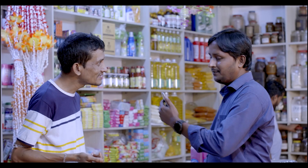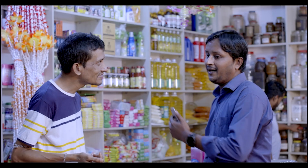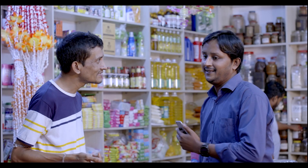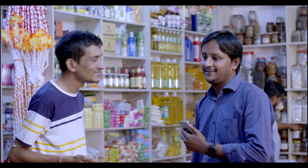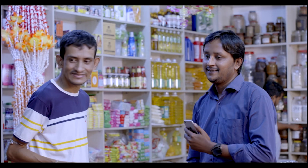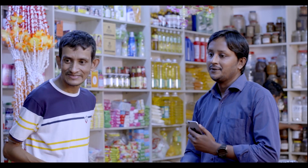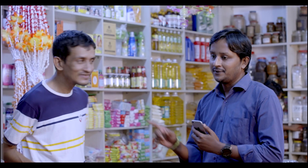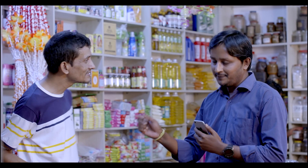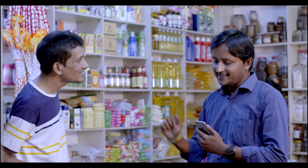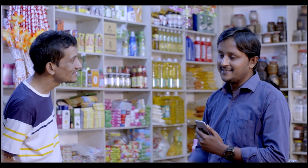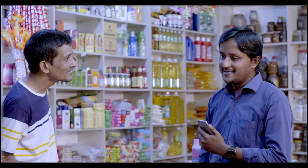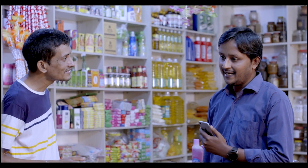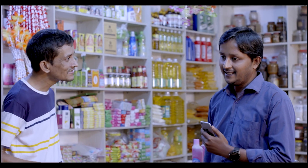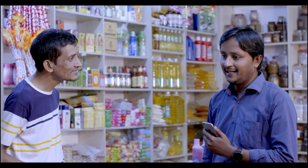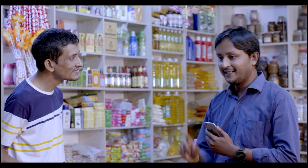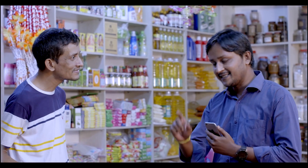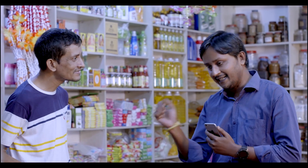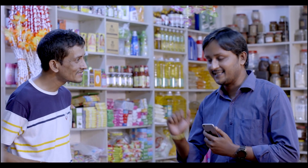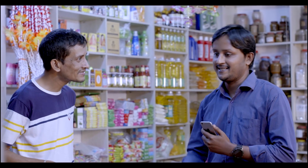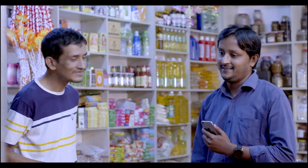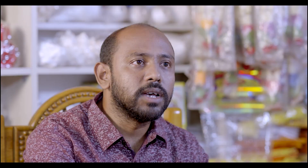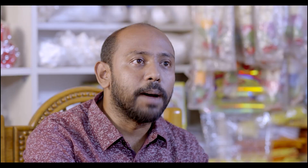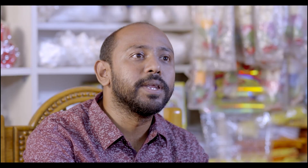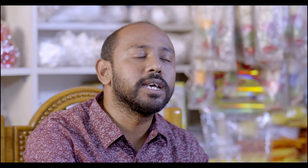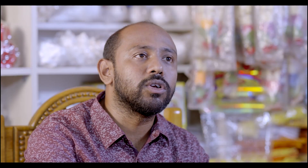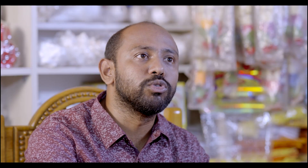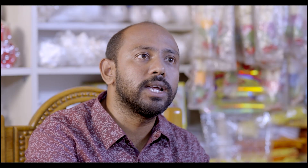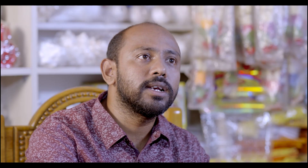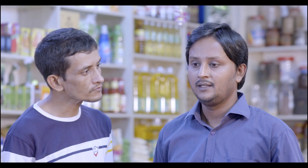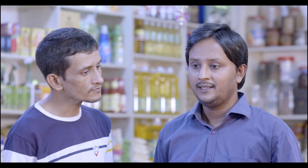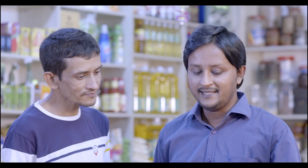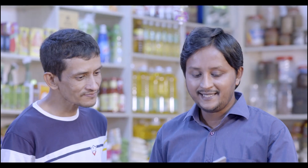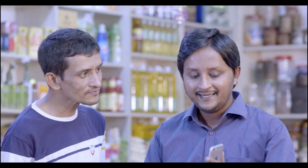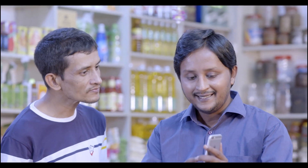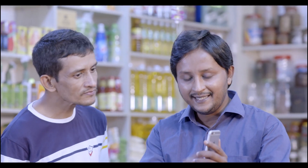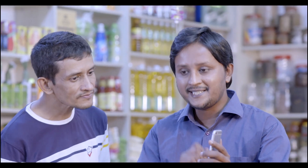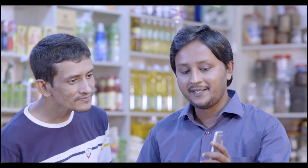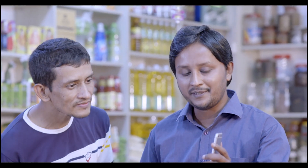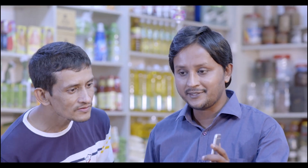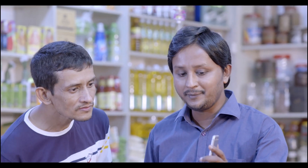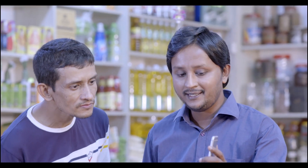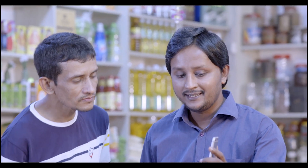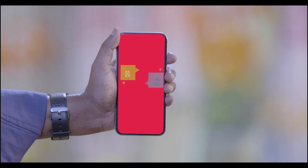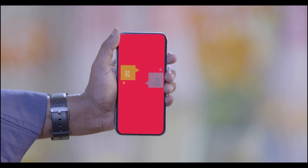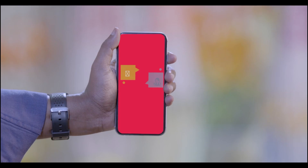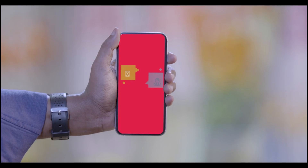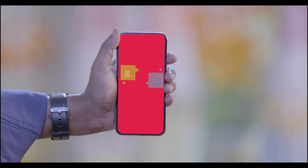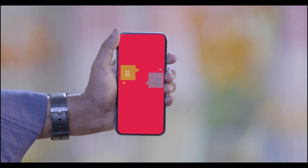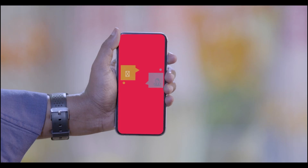ভাই, উনি 5 কেজি চাল আর 1 কেজি ডাল চাচ্ছে। আপনি কি করে বুঝলেন? এই যে এই ইশারা অ্যাপের মাধ্যমে। ইশারা অ্যাপের